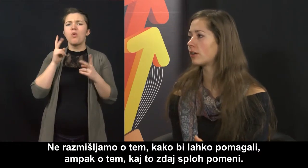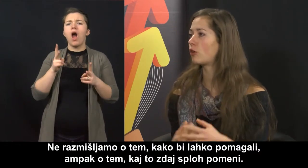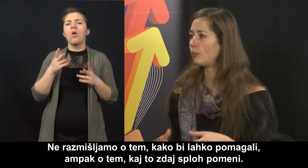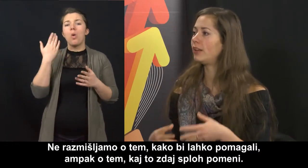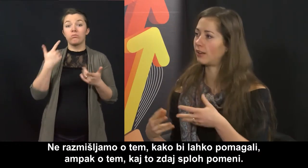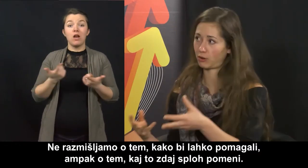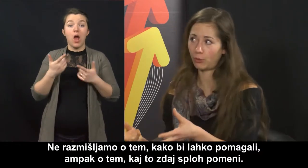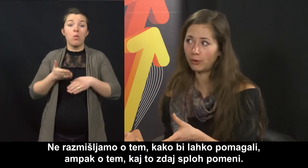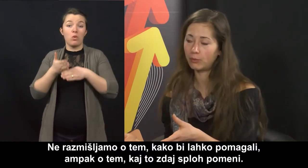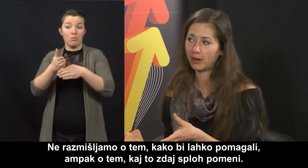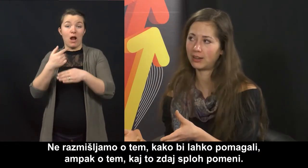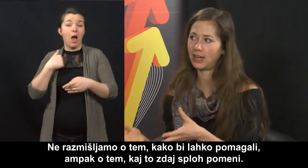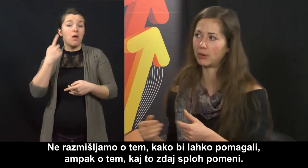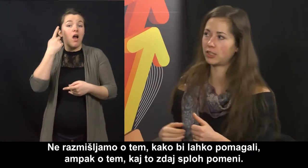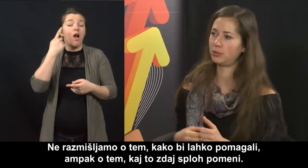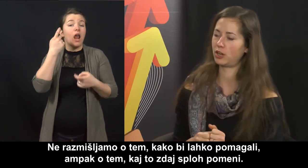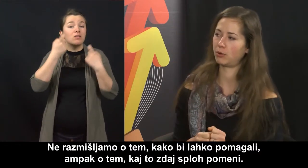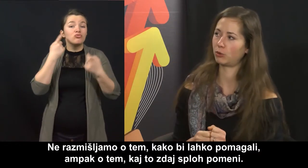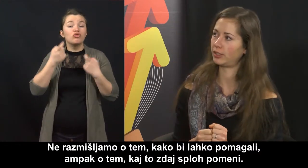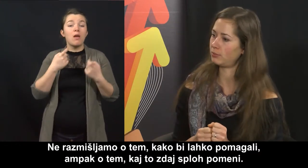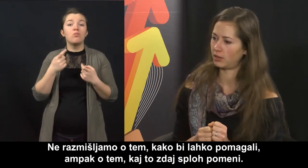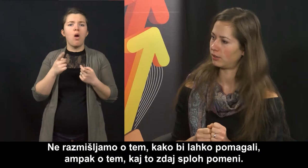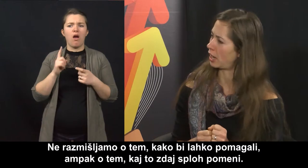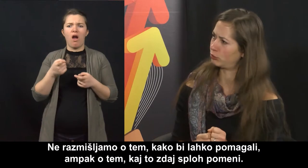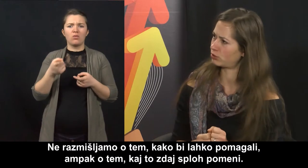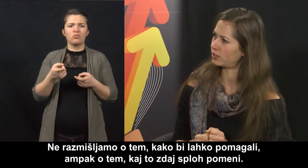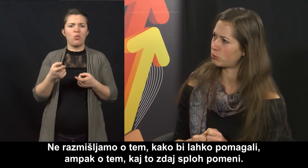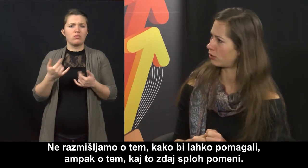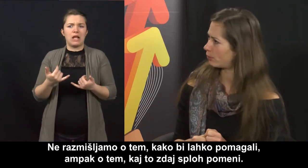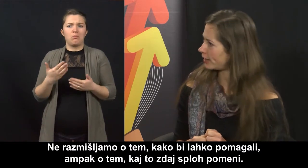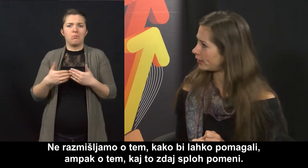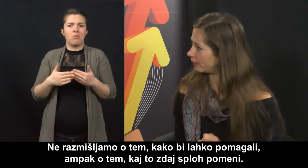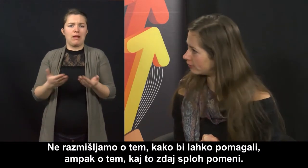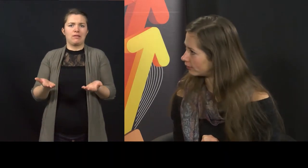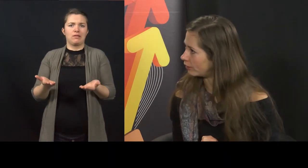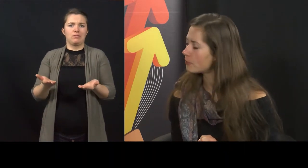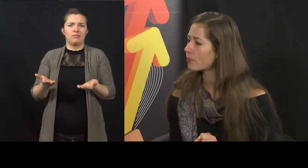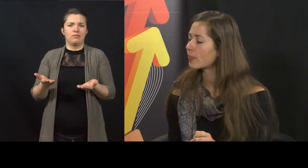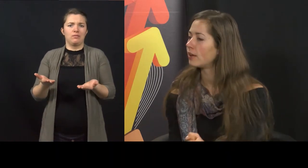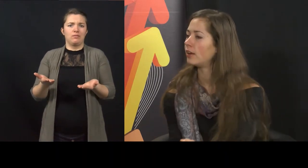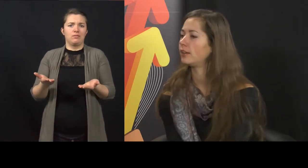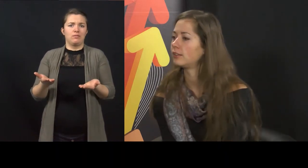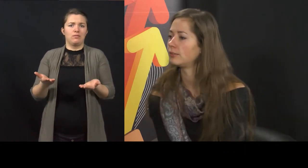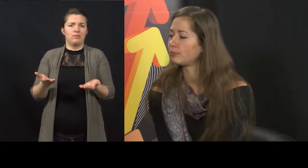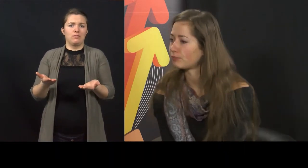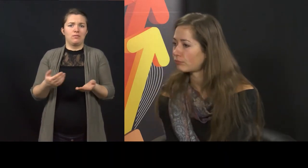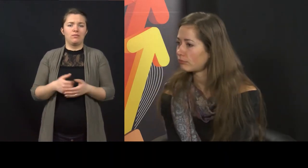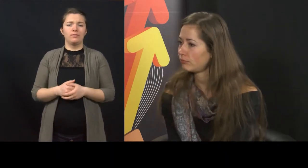razmišljamo, kako bi lahko pomagali, ampak razmišljamo o tem, kaj to zdaj sploh pomeni.